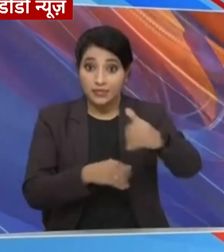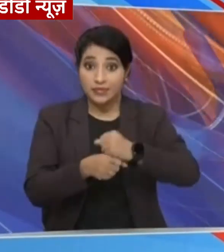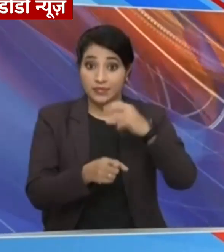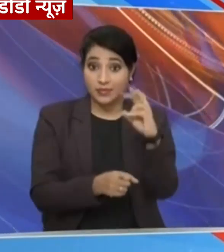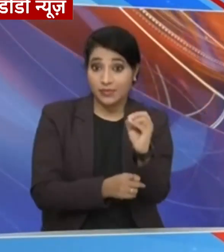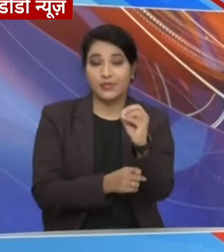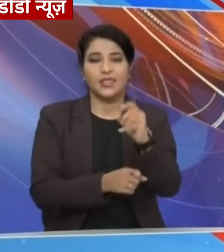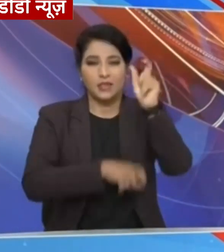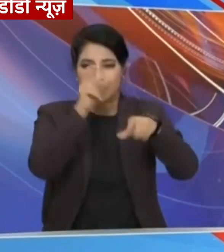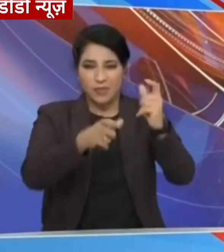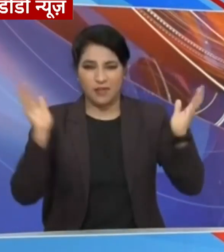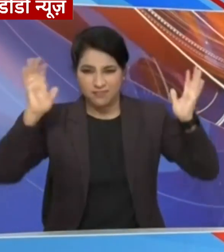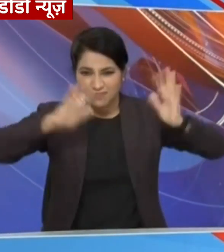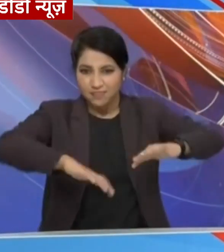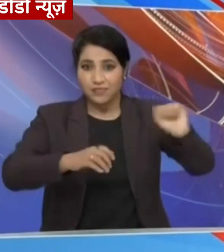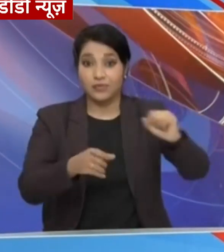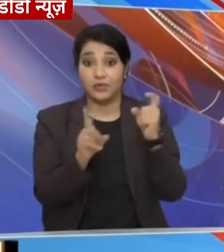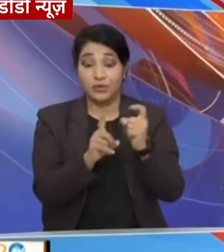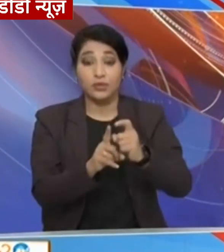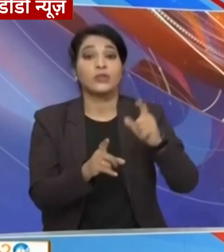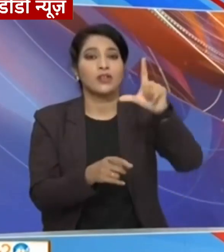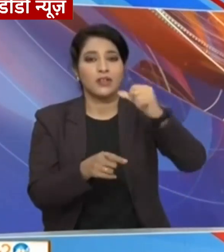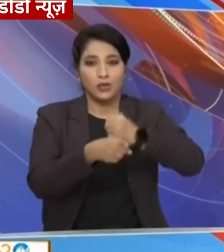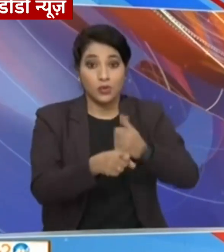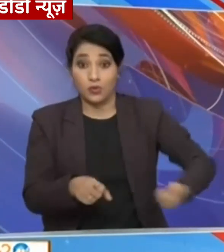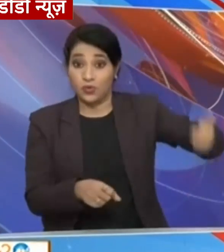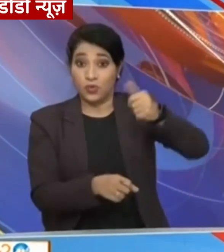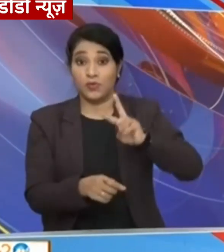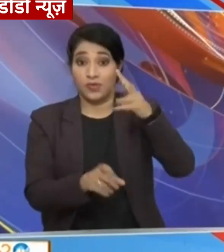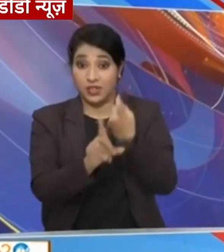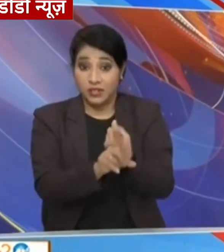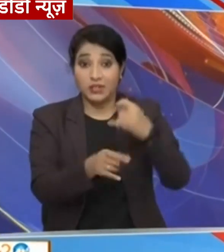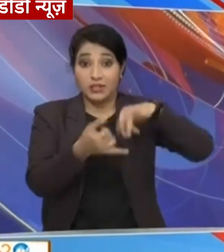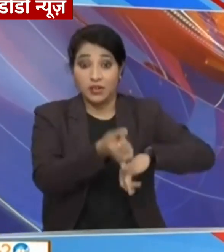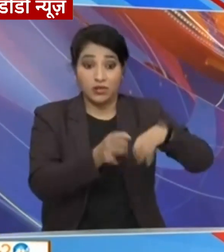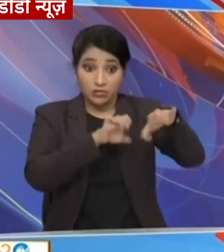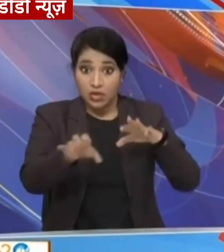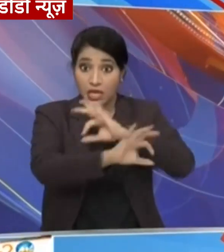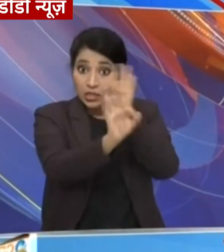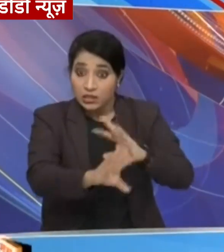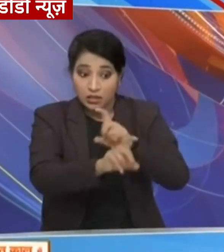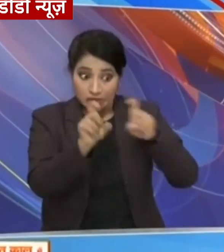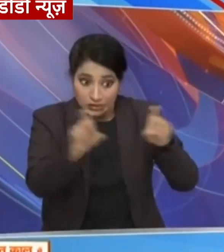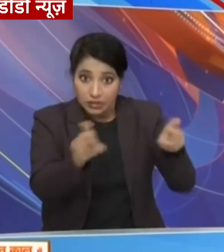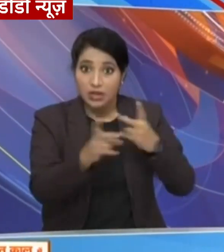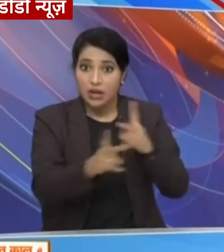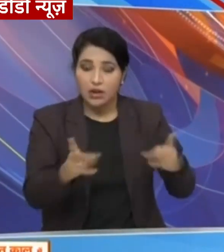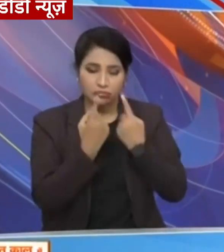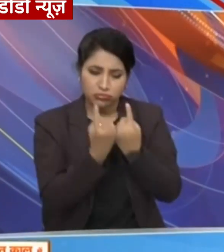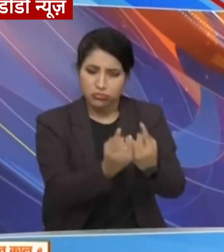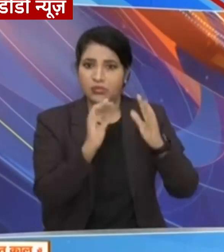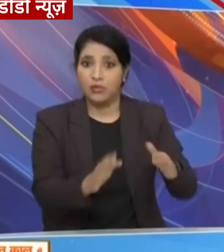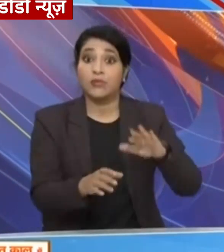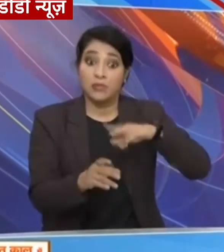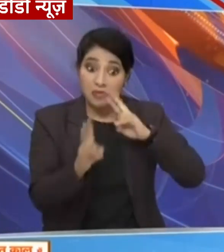आगामी G20 शिखर सम्मेलन से पहले दिल्ली के उपराज्यपाल वीके सक्सेना ने शहर की तैयारियों और साफ सफाई का जायजा लिया।